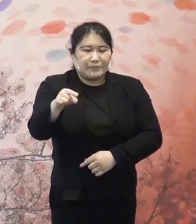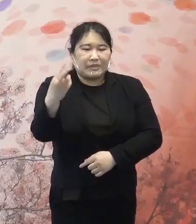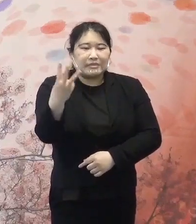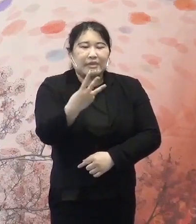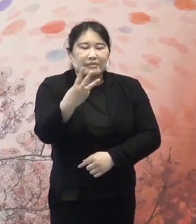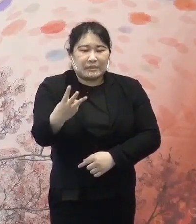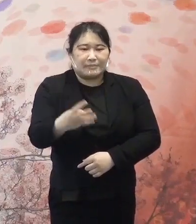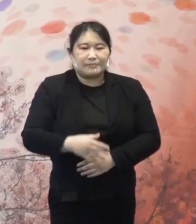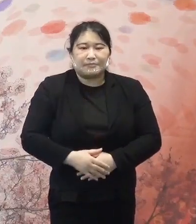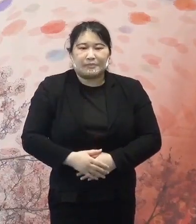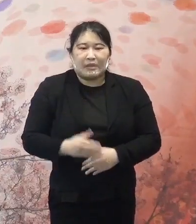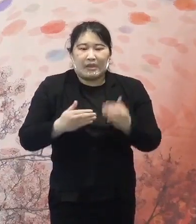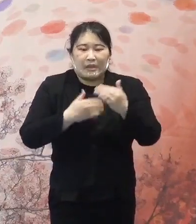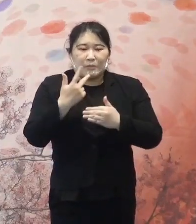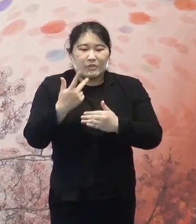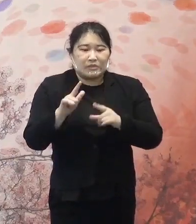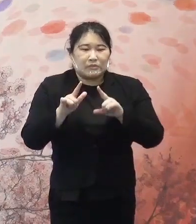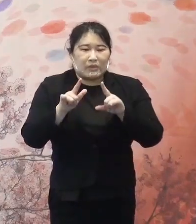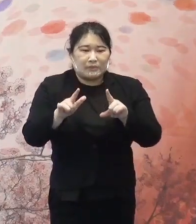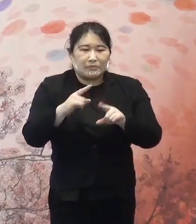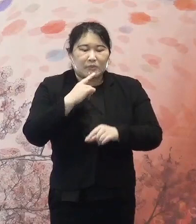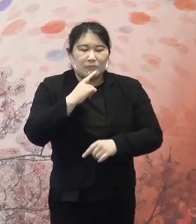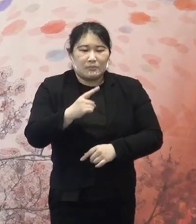ております。私ども青森市から発表するのは